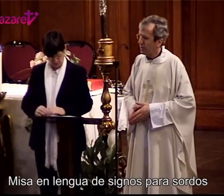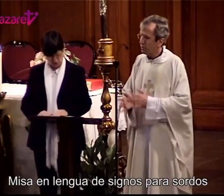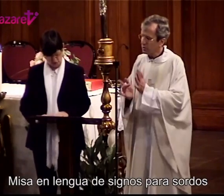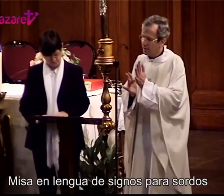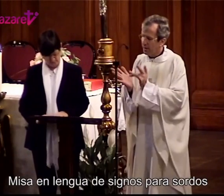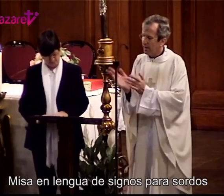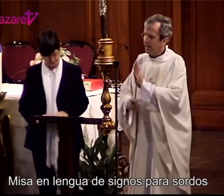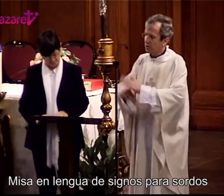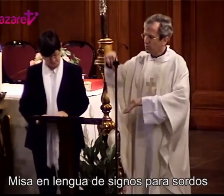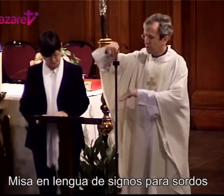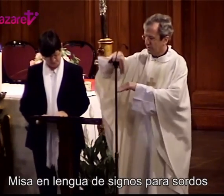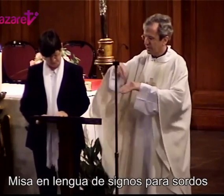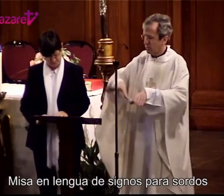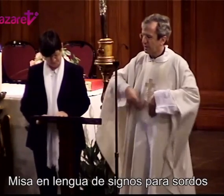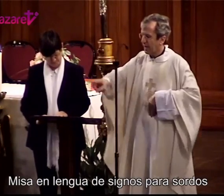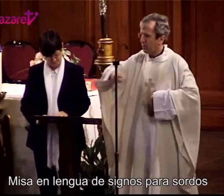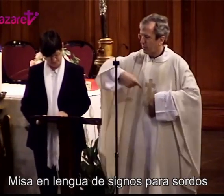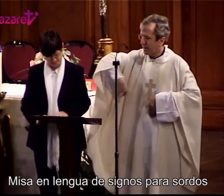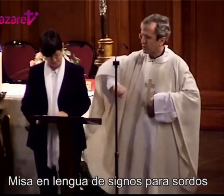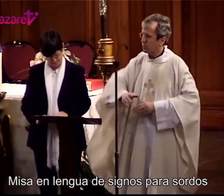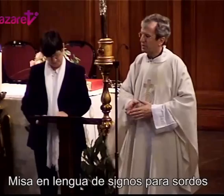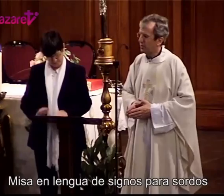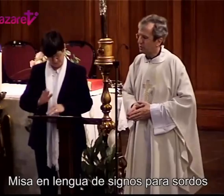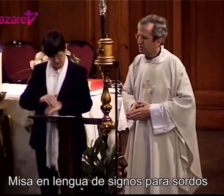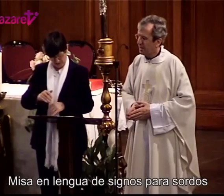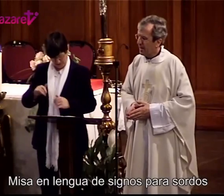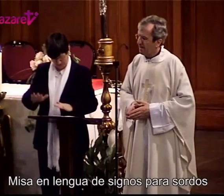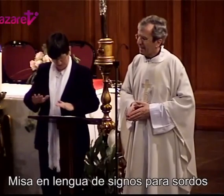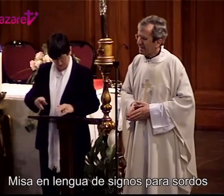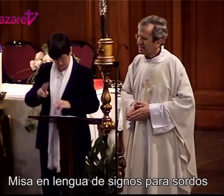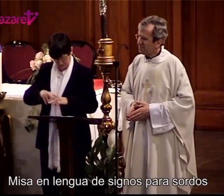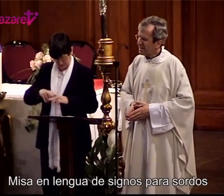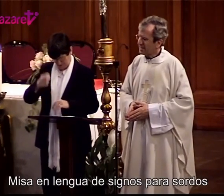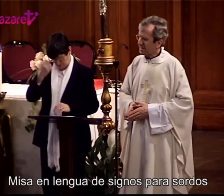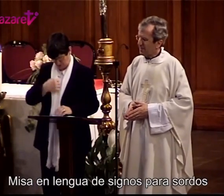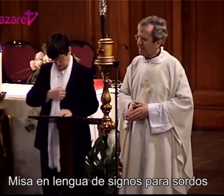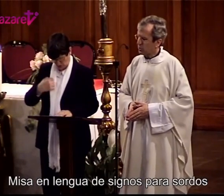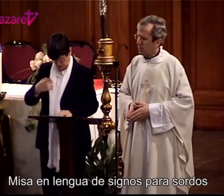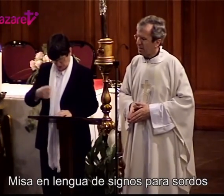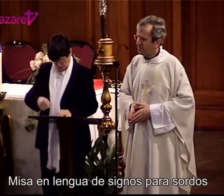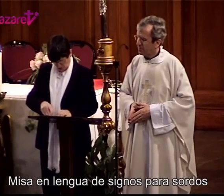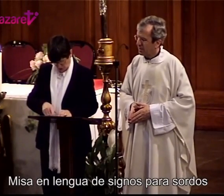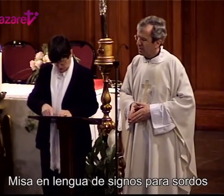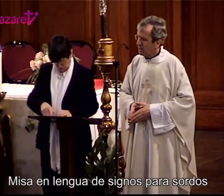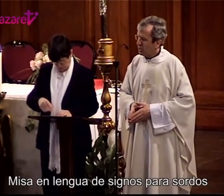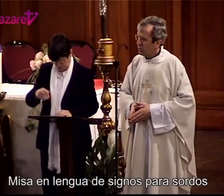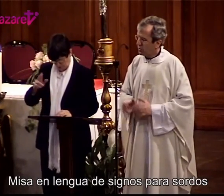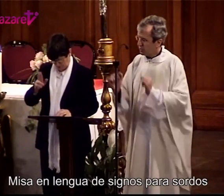oremos: Jesús resucitado, escúchanos. Para que estas fiestas de Pascua nos